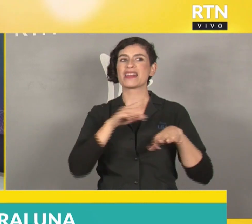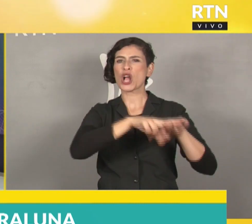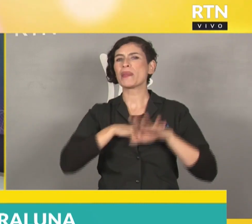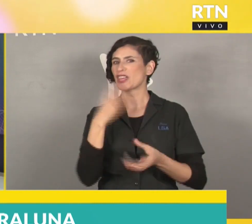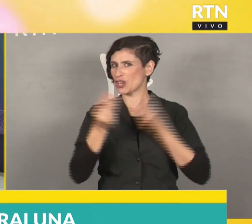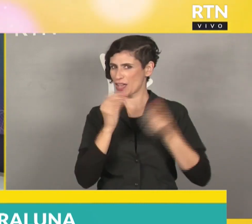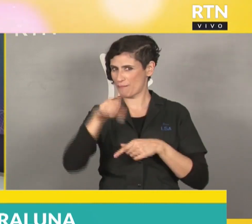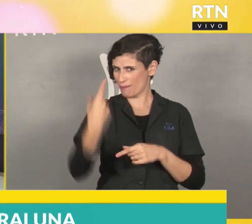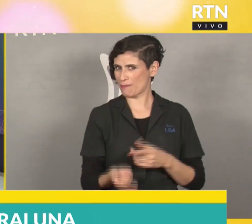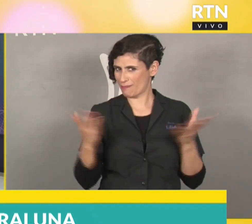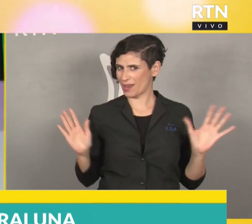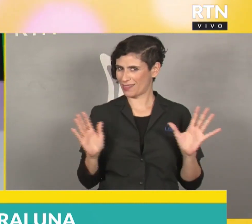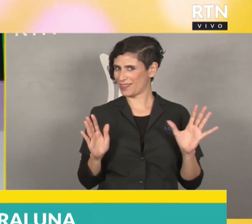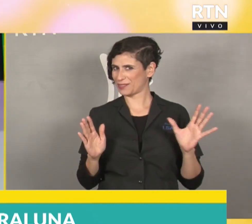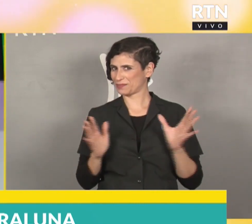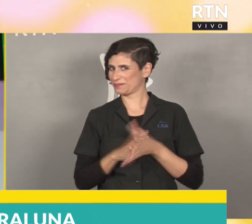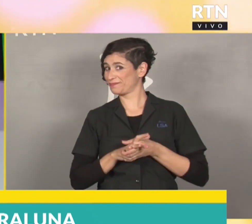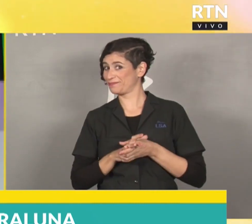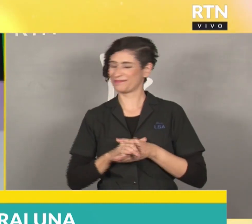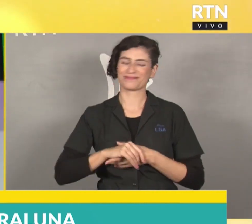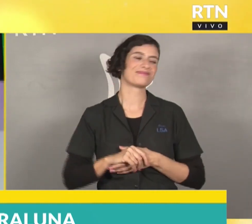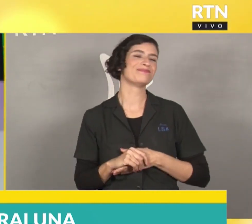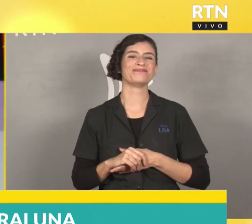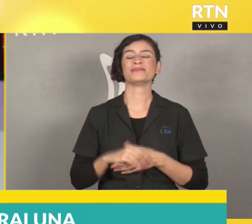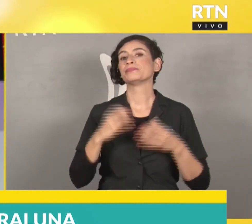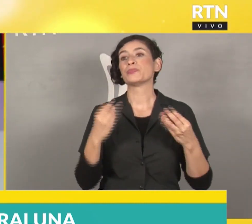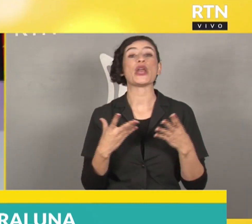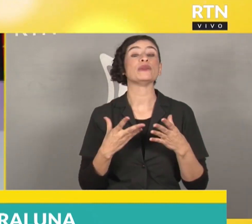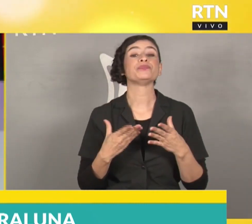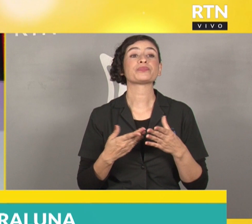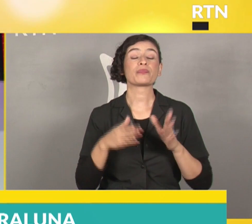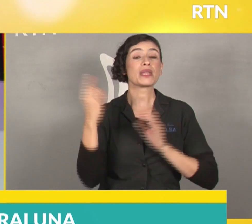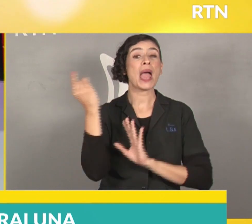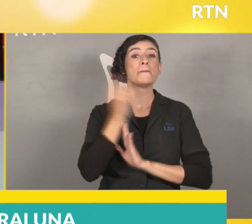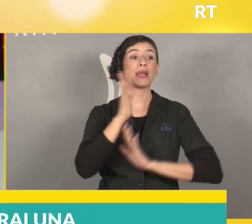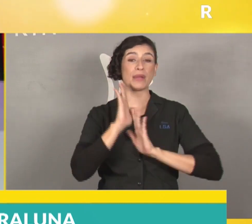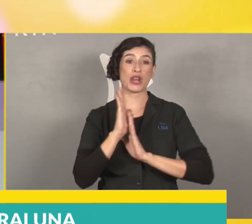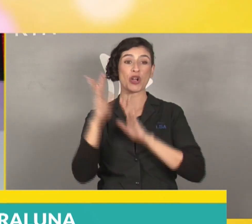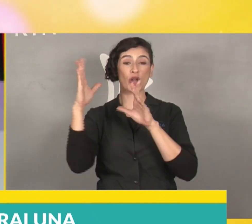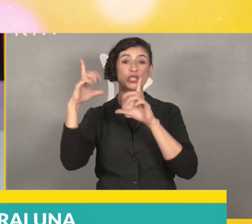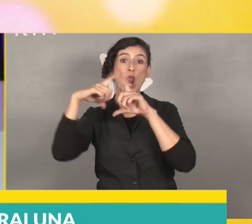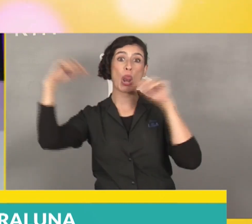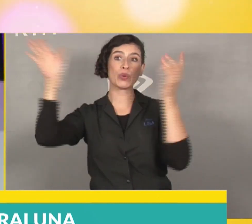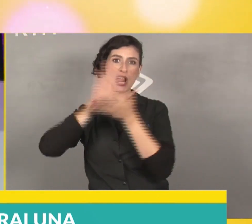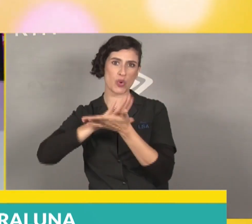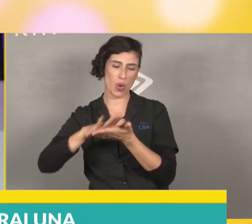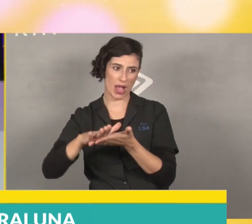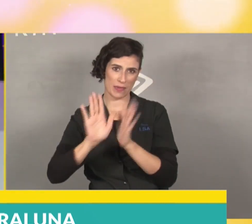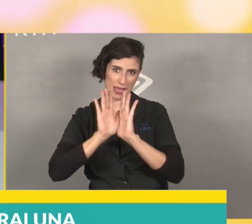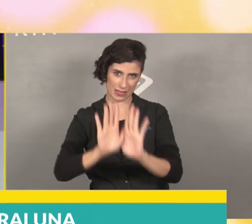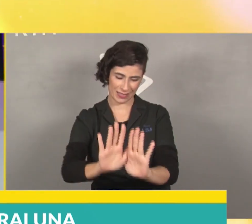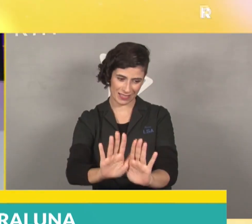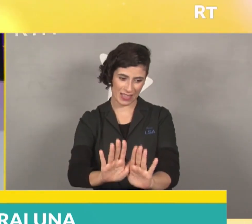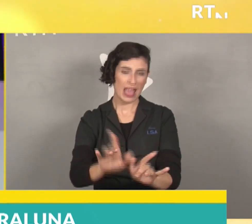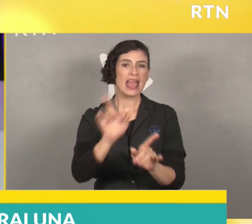mañana? Bien, a ver. Primero, yo creo que lo mejor que pueden hacer durante una luna nueva es no tomarse